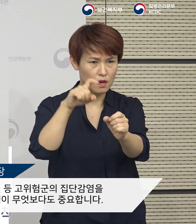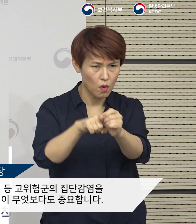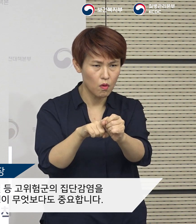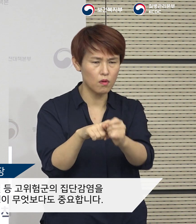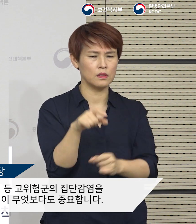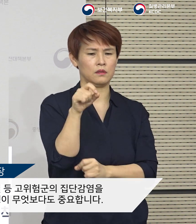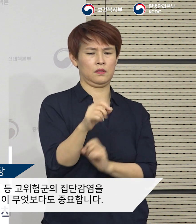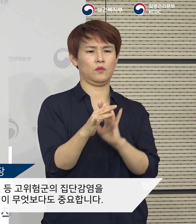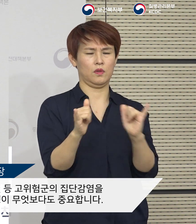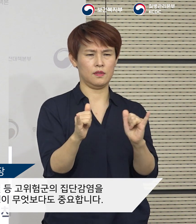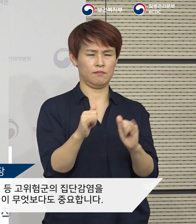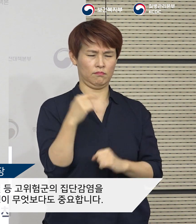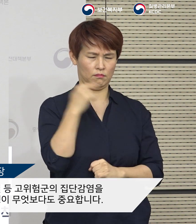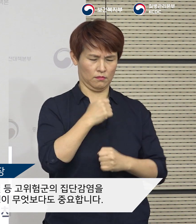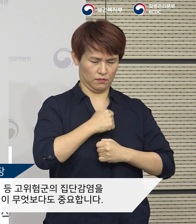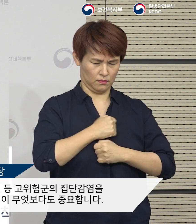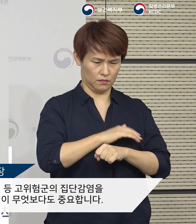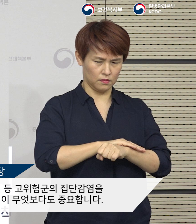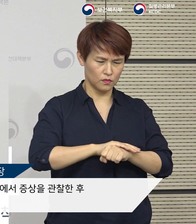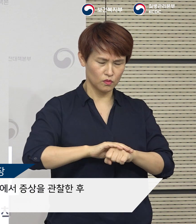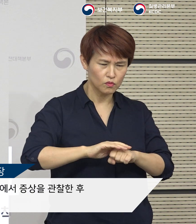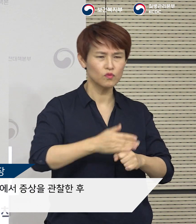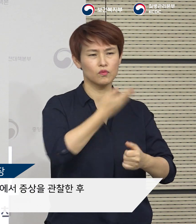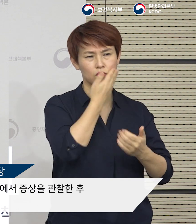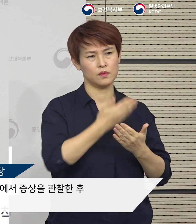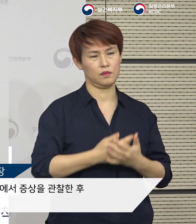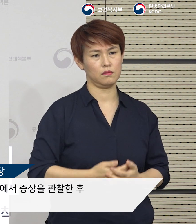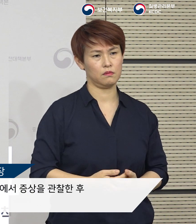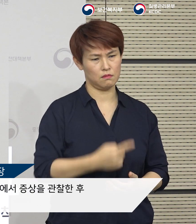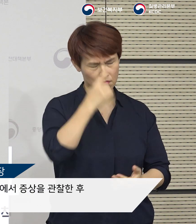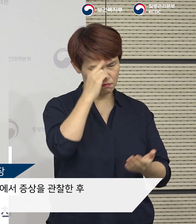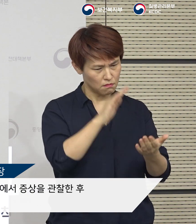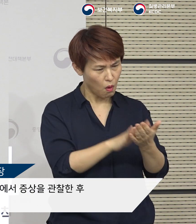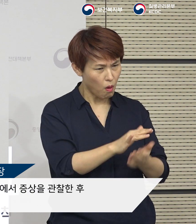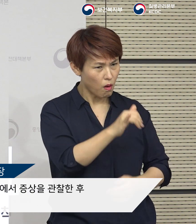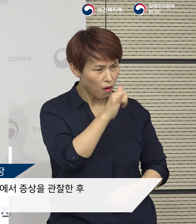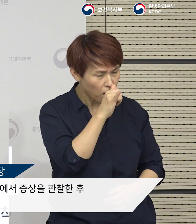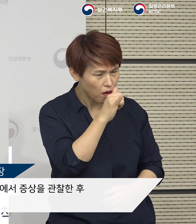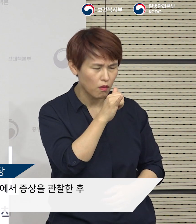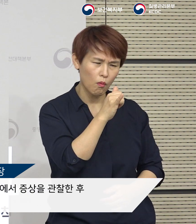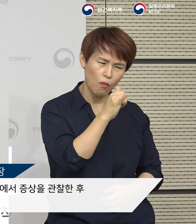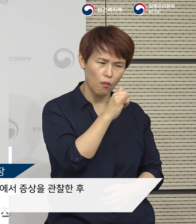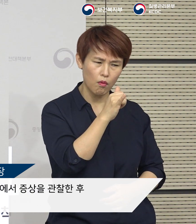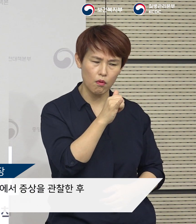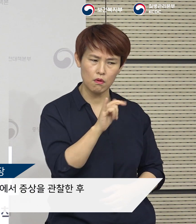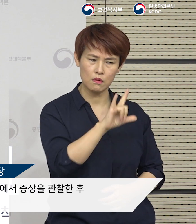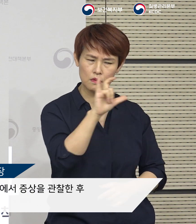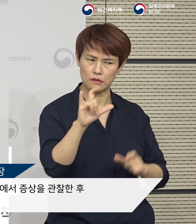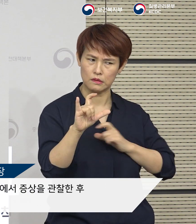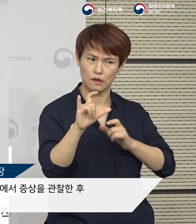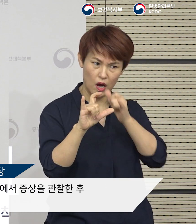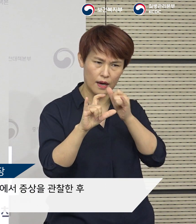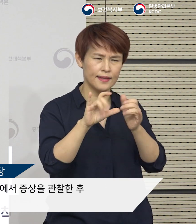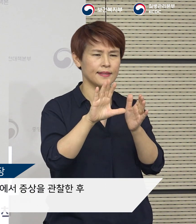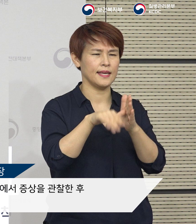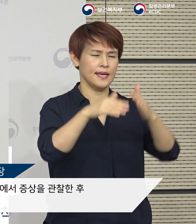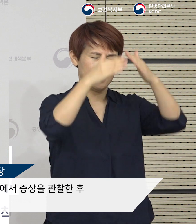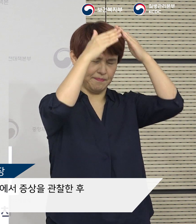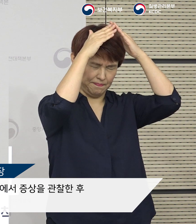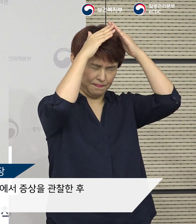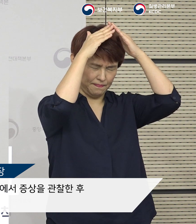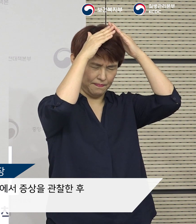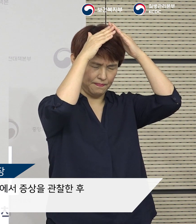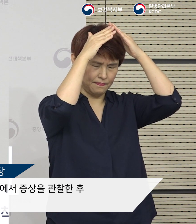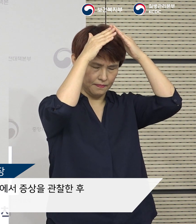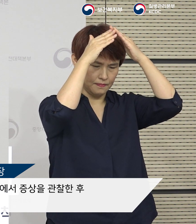철저한 지침 이행이 무엇보다도 중요합니다. 발열 등 초기 증상이 있는 경우 출근하지 않고 집에서